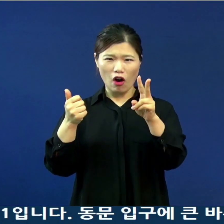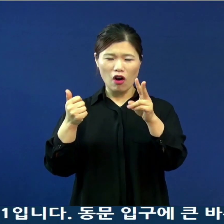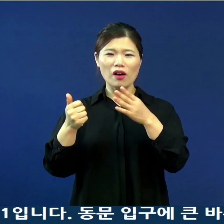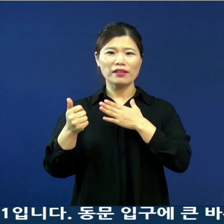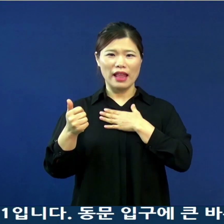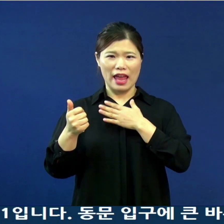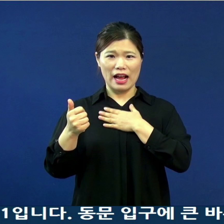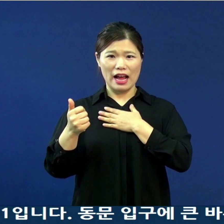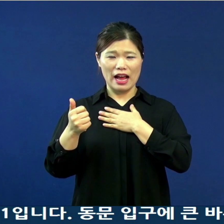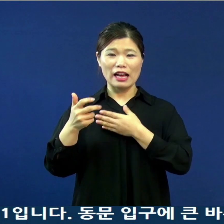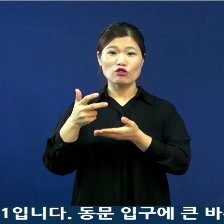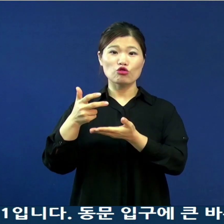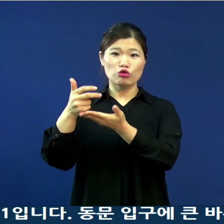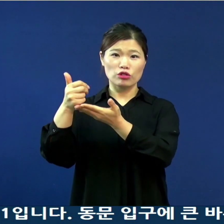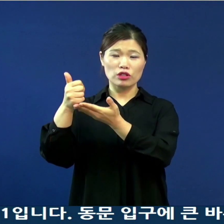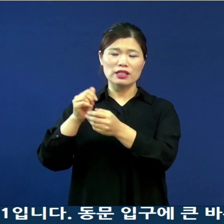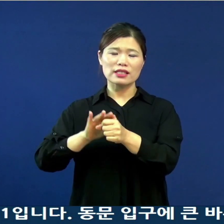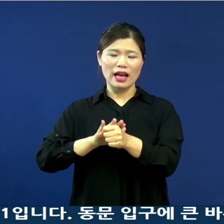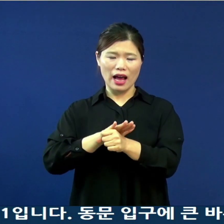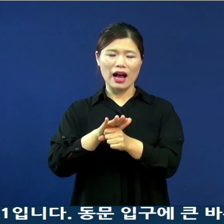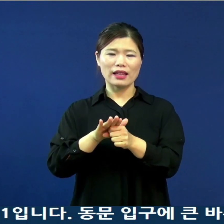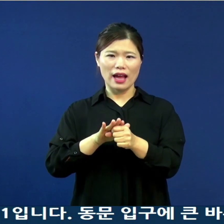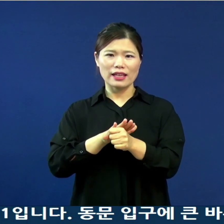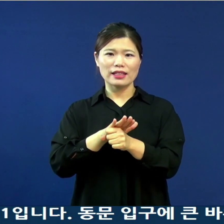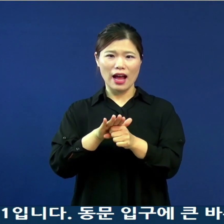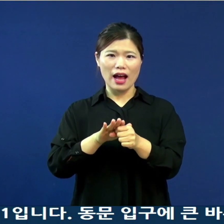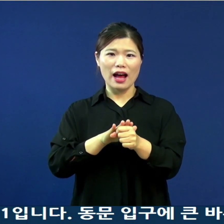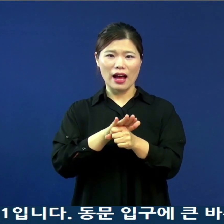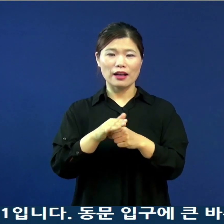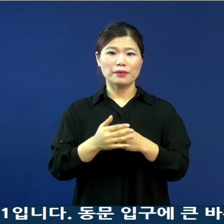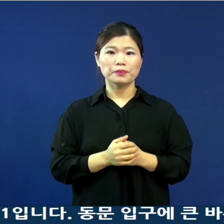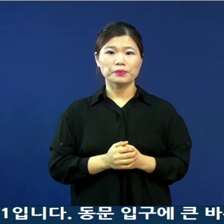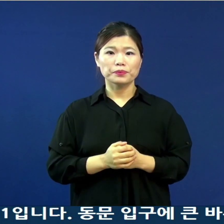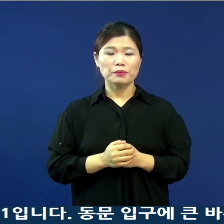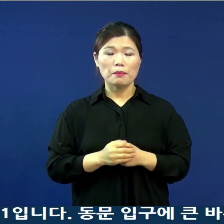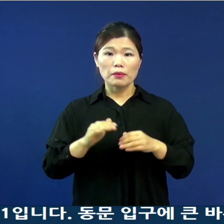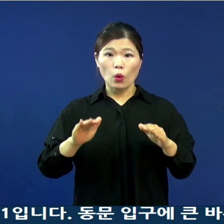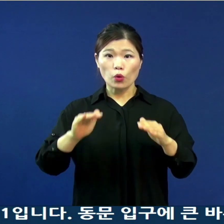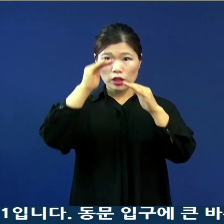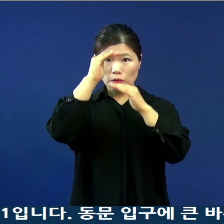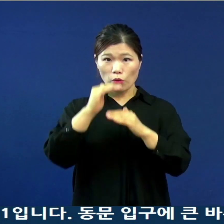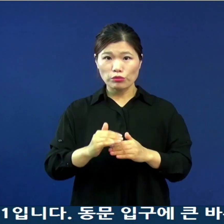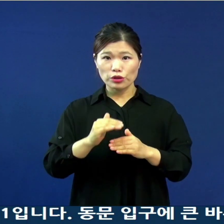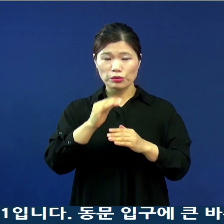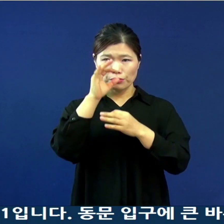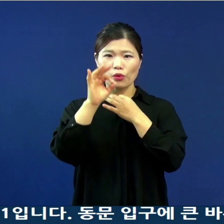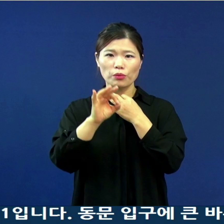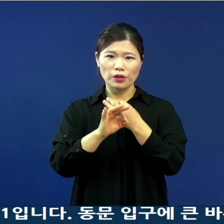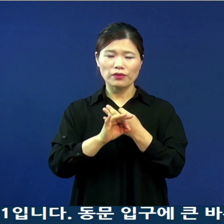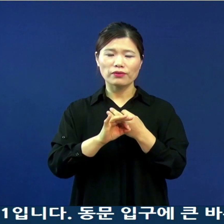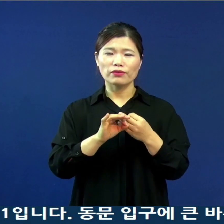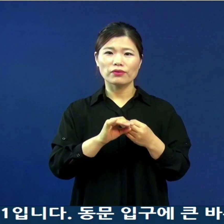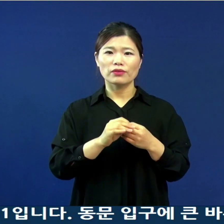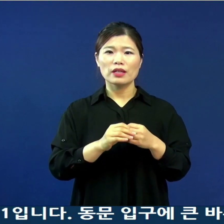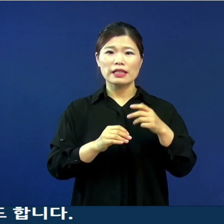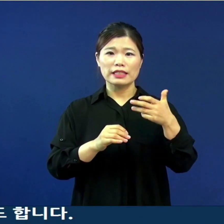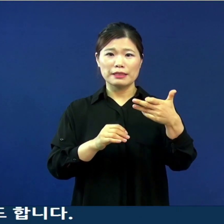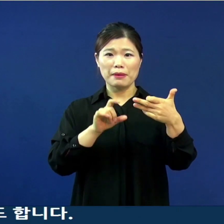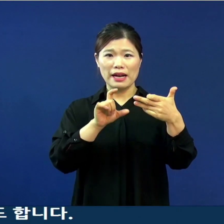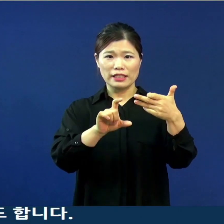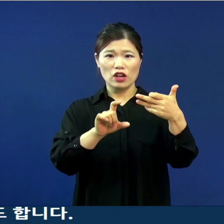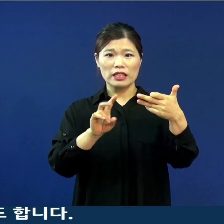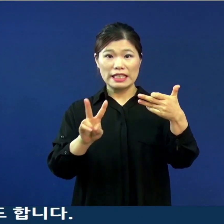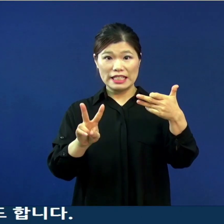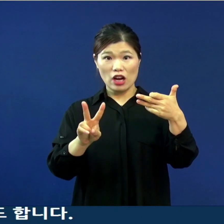내가 주를 사랑하나이다. 오늘 본문에서 계속 살펴보겠지만 18절